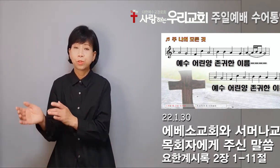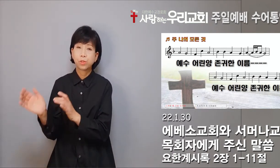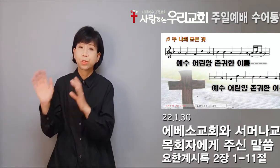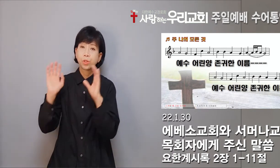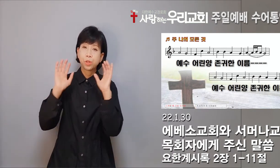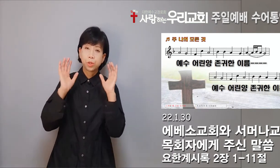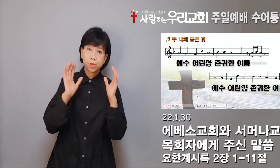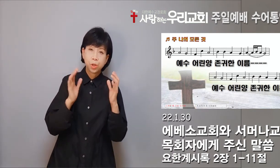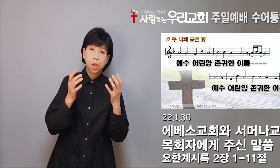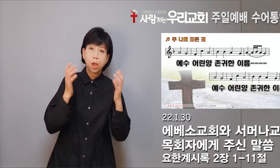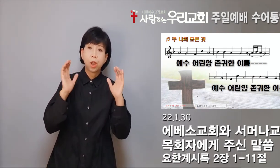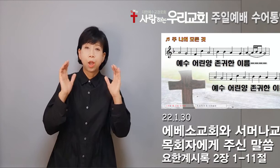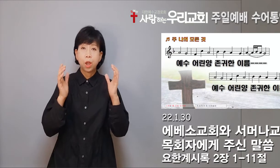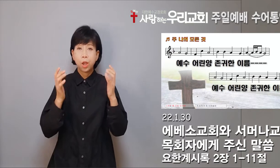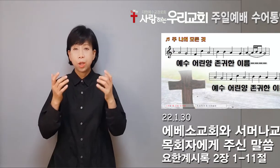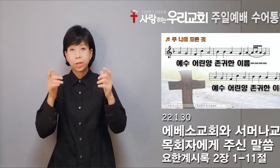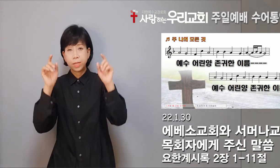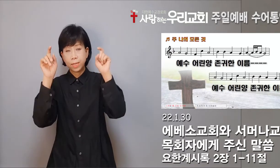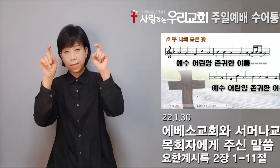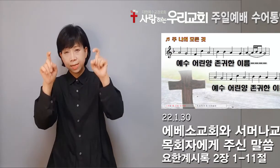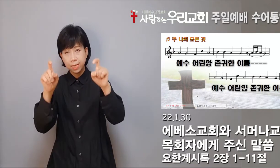예수